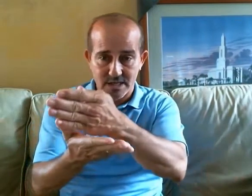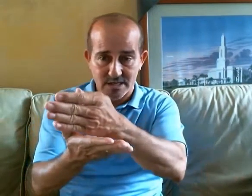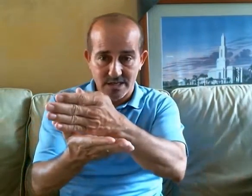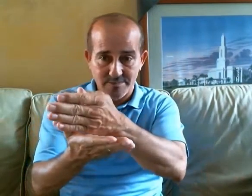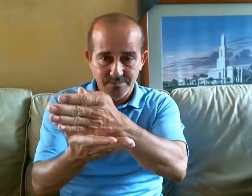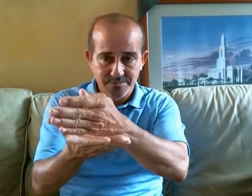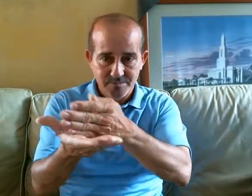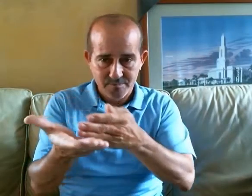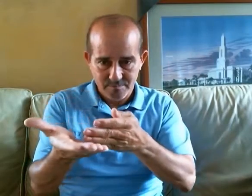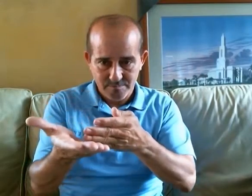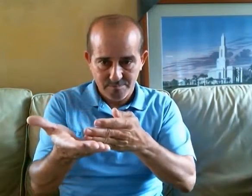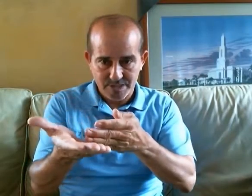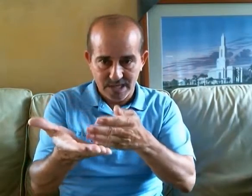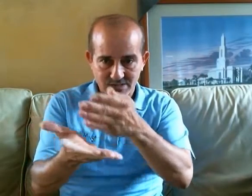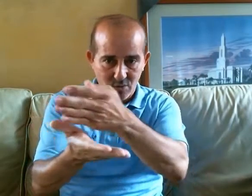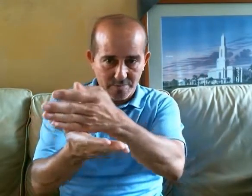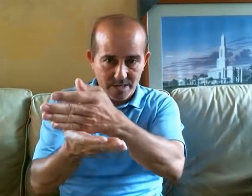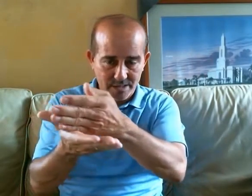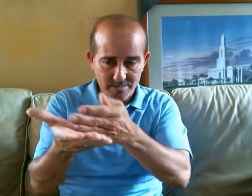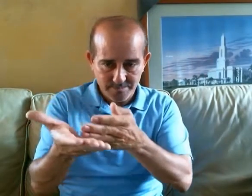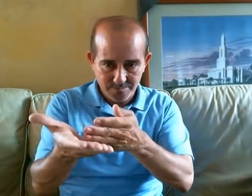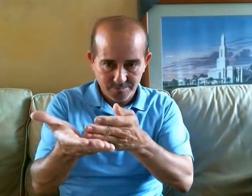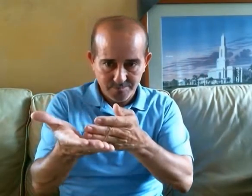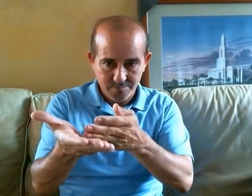de pedazo o parte,